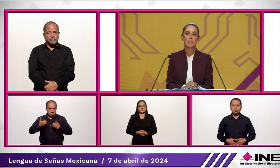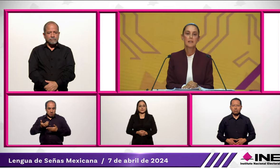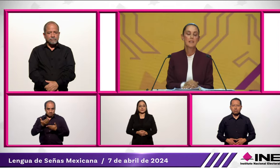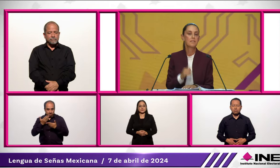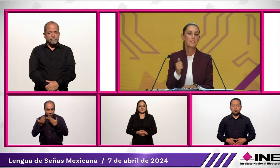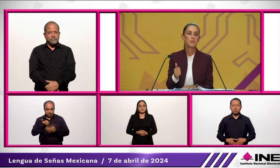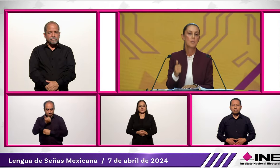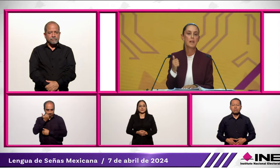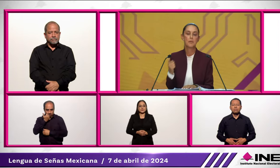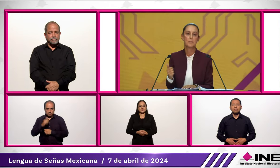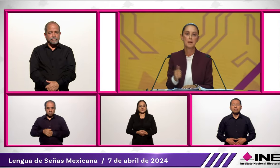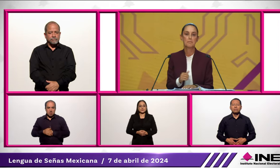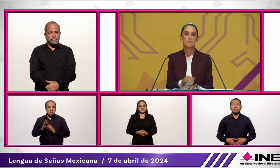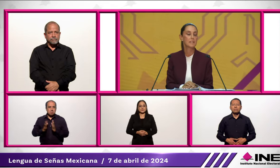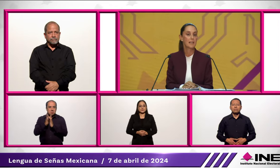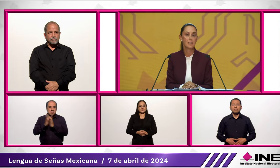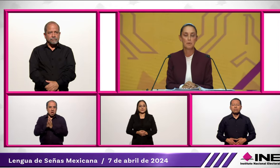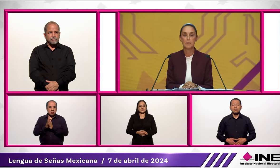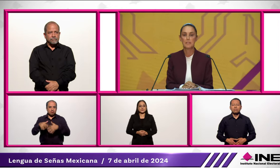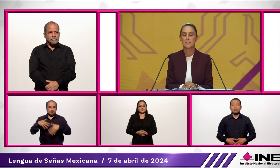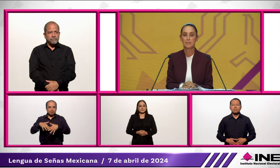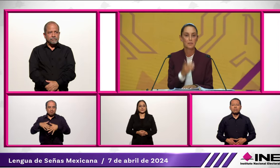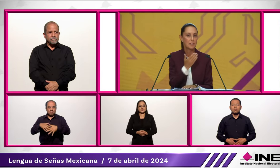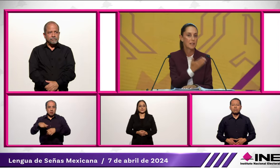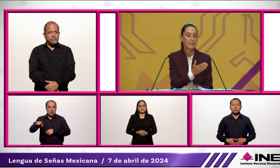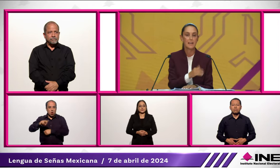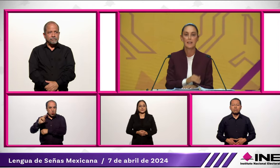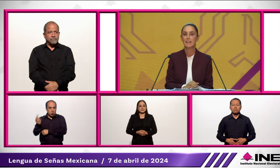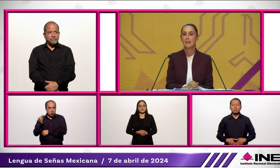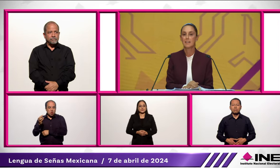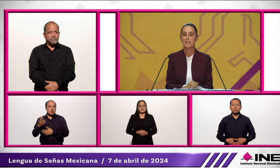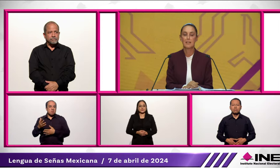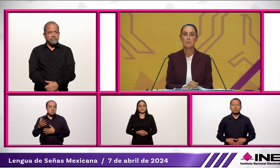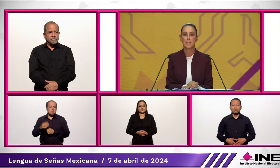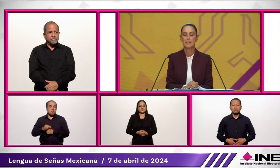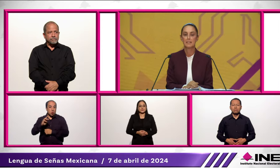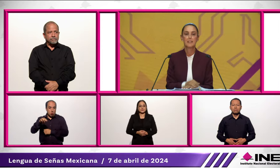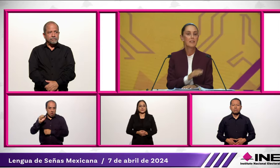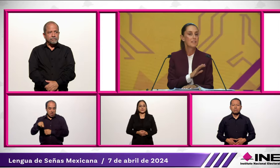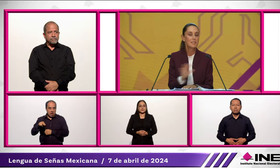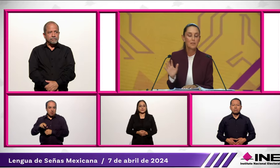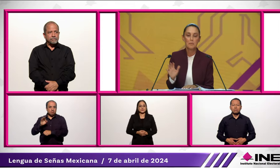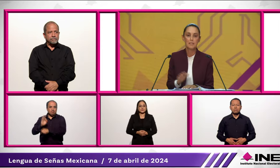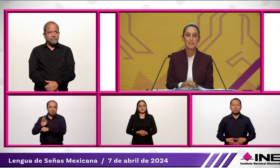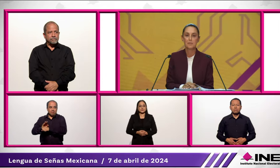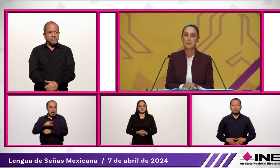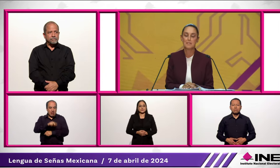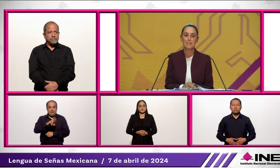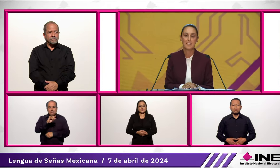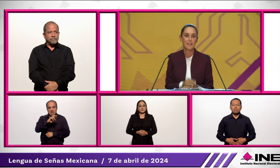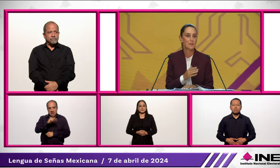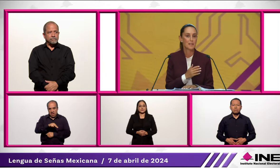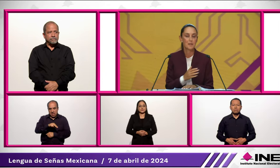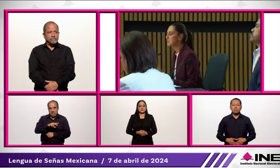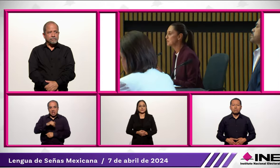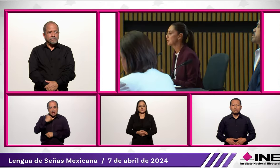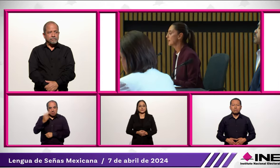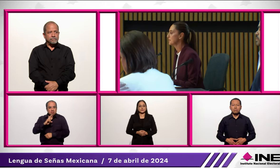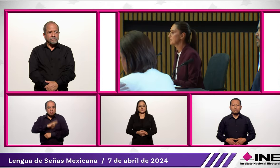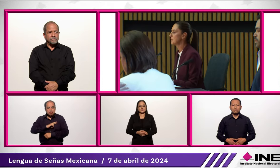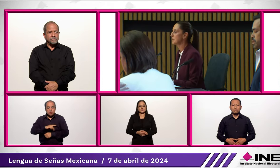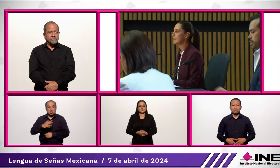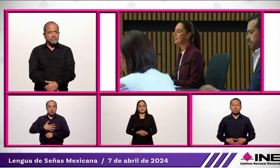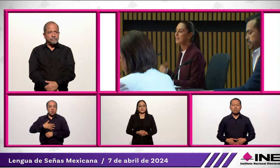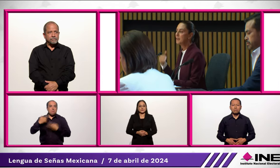movimiento que defendió a la UNAM frente a la privatización que quería hacer el PRIAN. Y he sido maestra universitaria durante